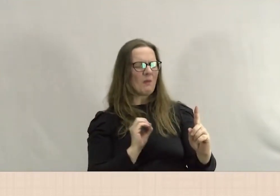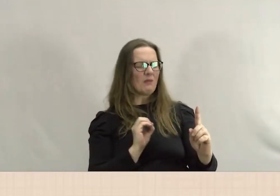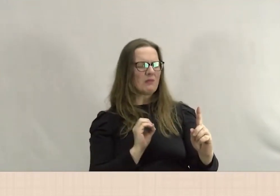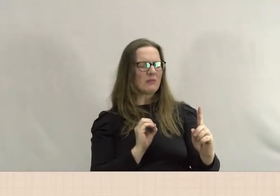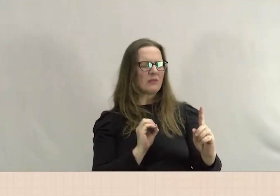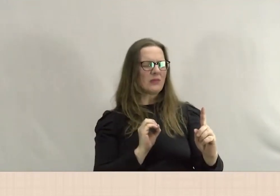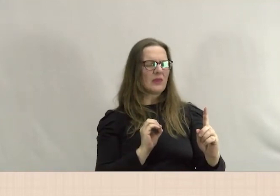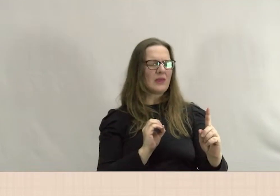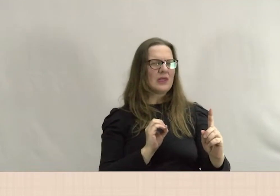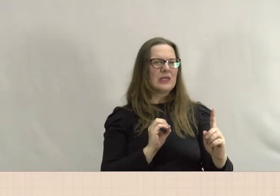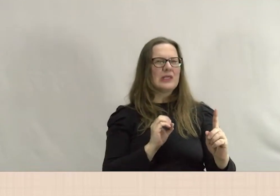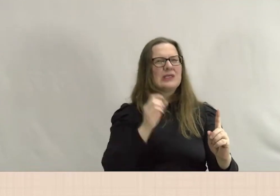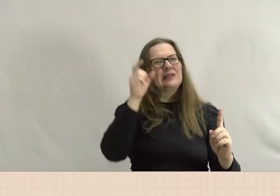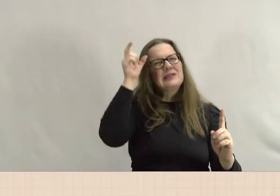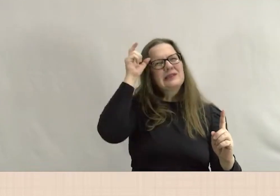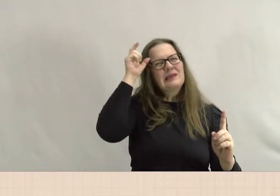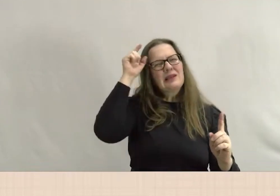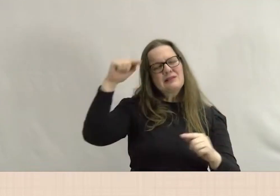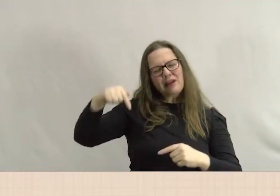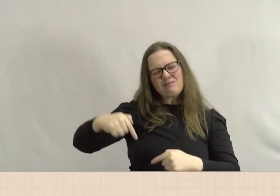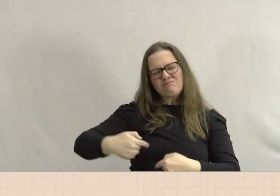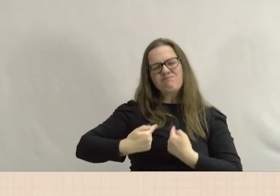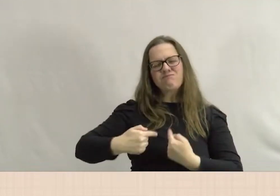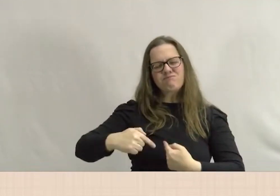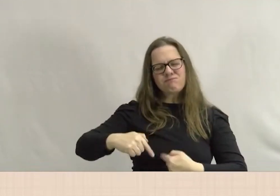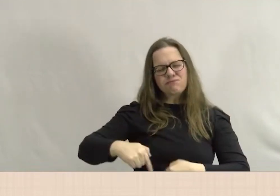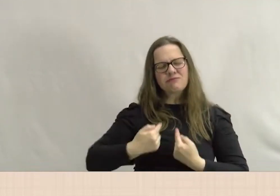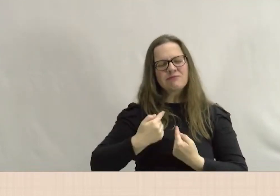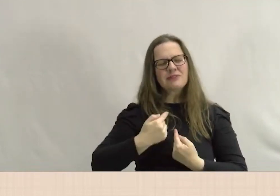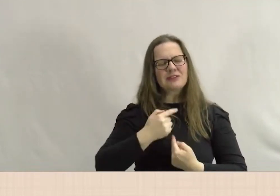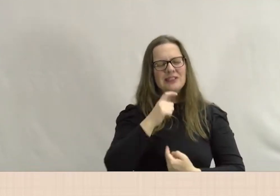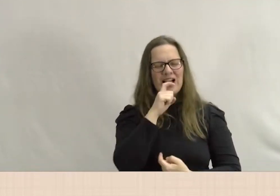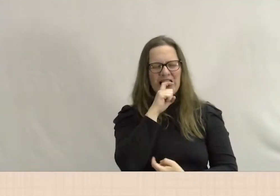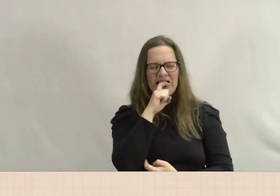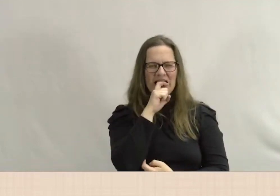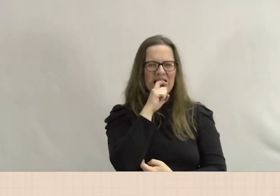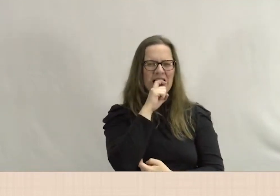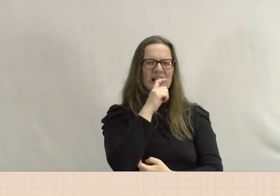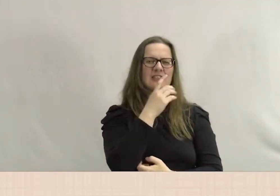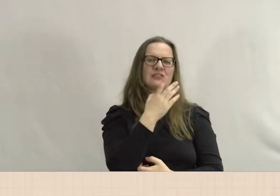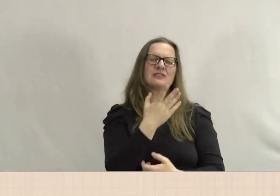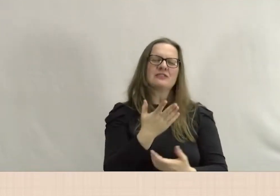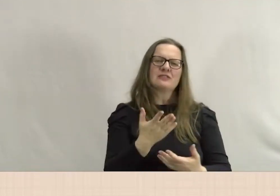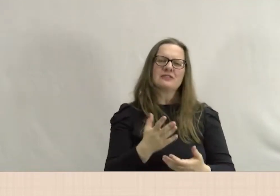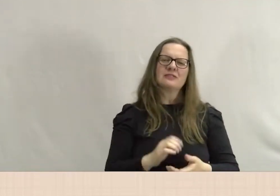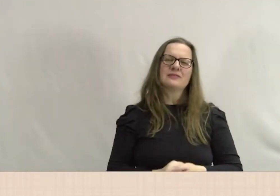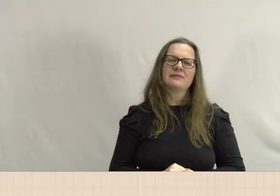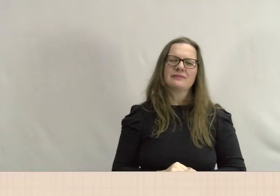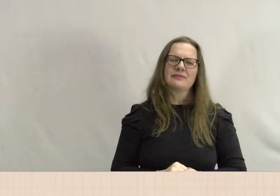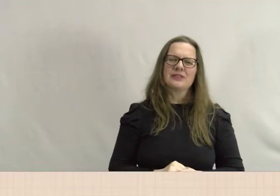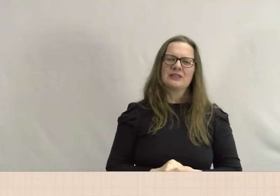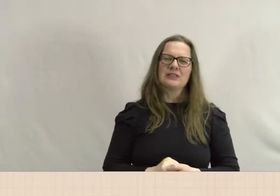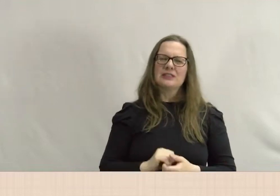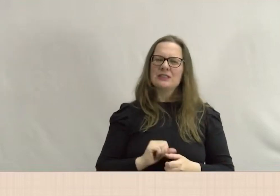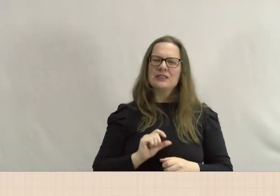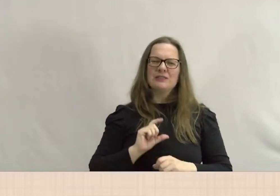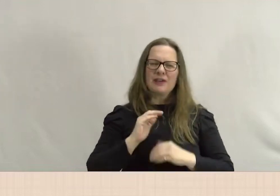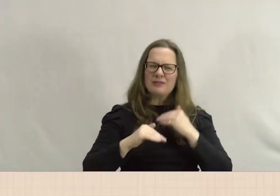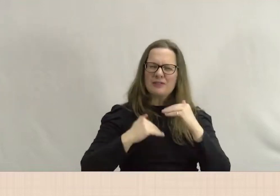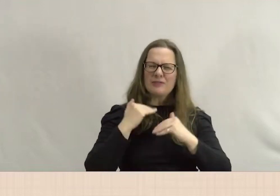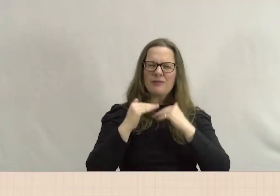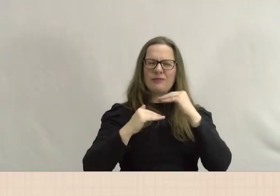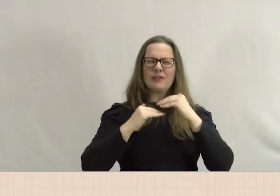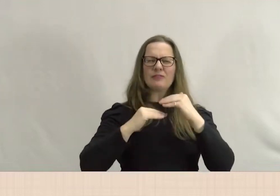Satanás promove dentro de mim uma inveja. A inveja vira ódio.